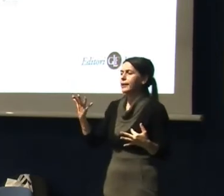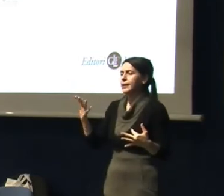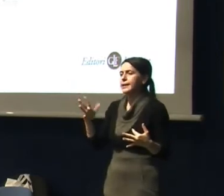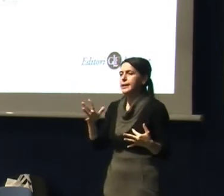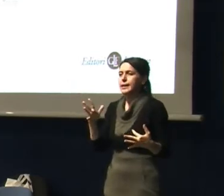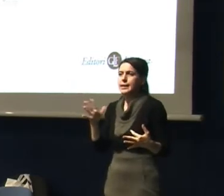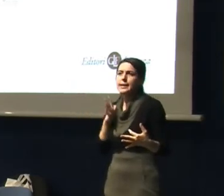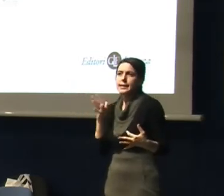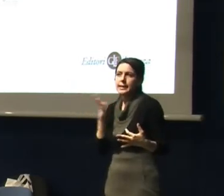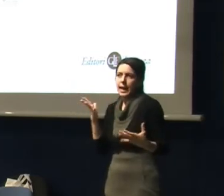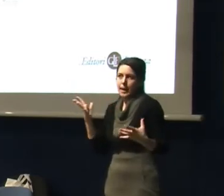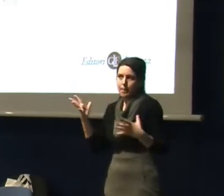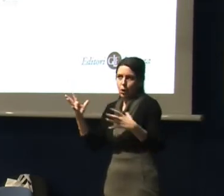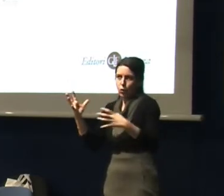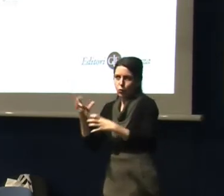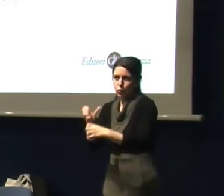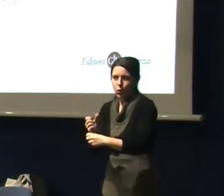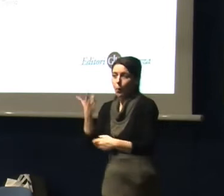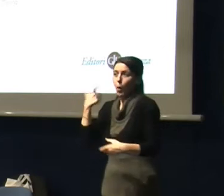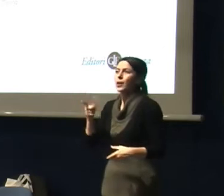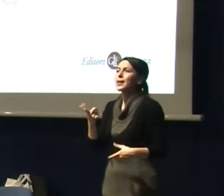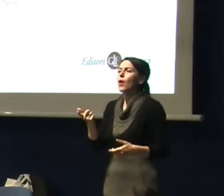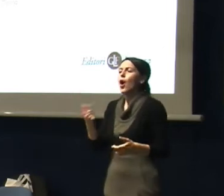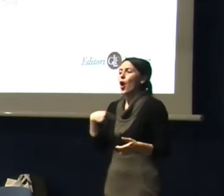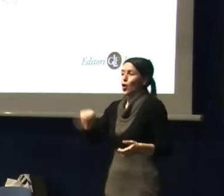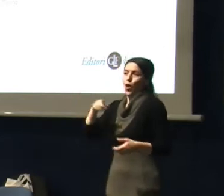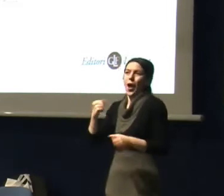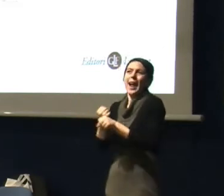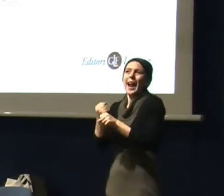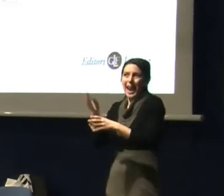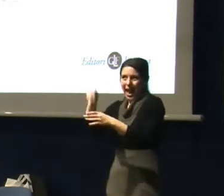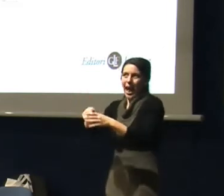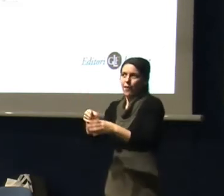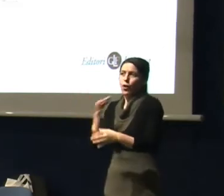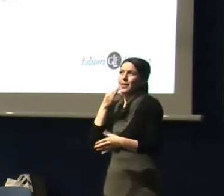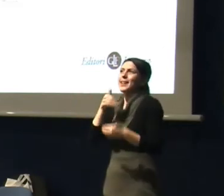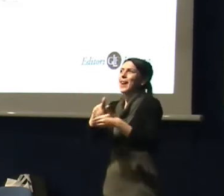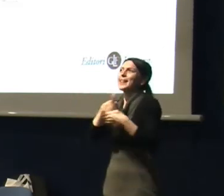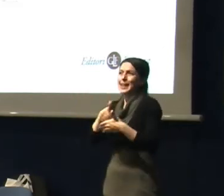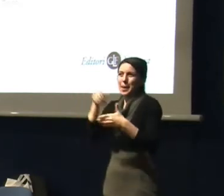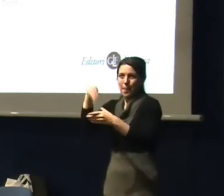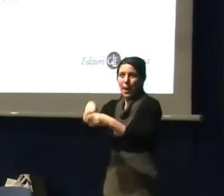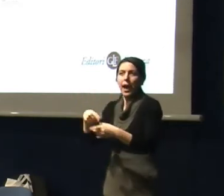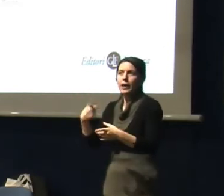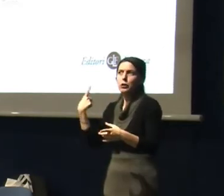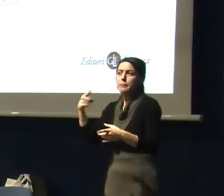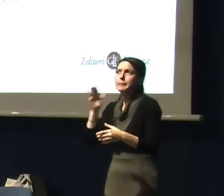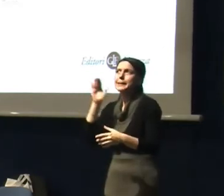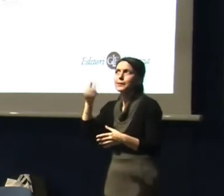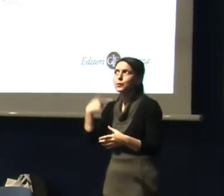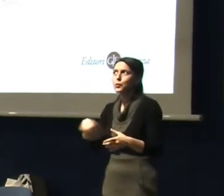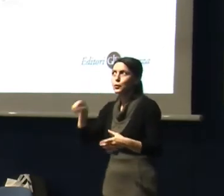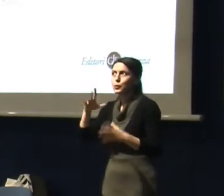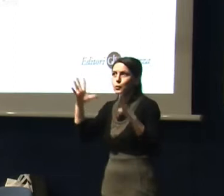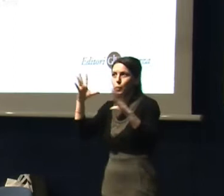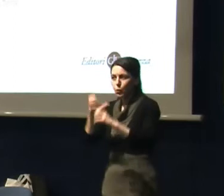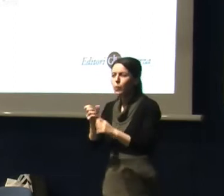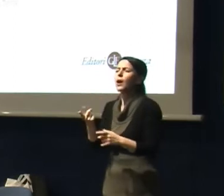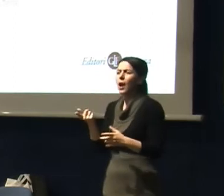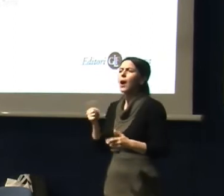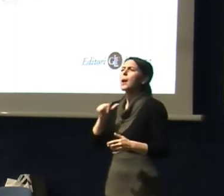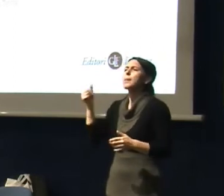porta a casa i ricavi 15 paga lo stipendio daniele manca la tua visione di questo del titolo in partiamo